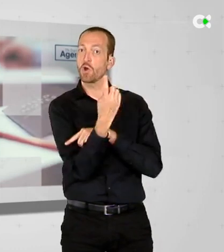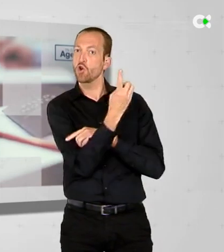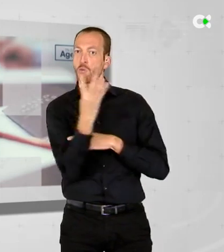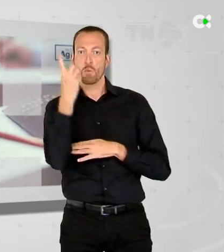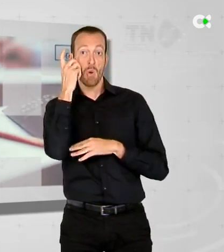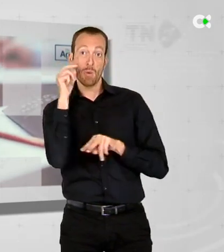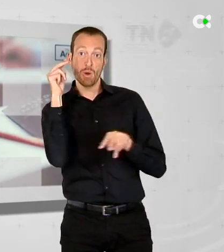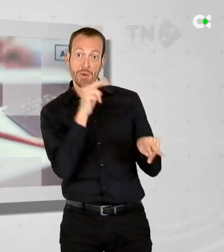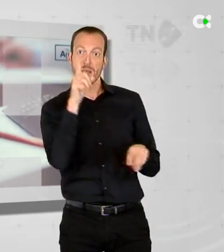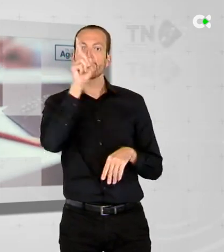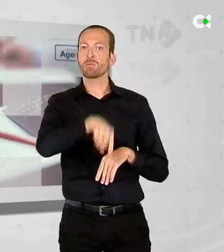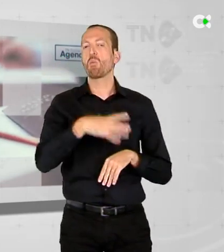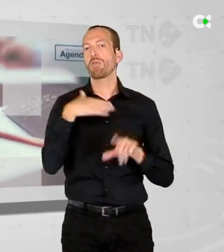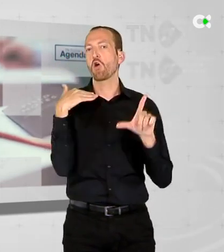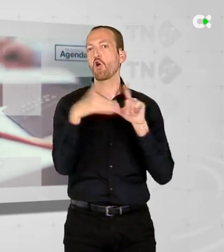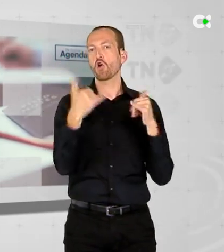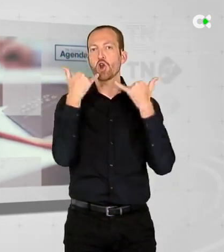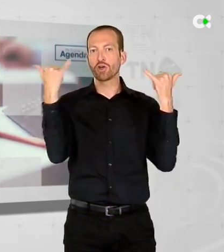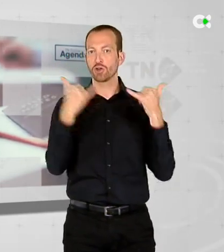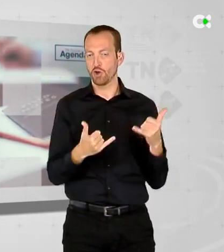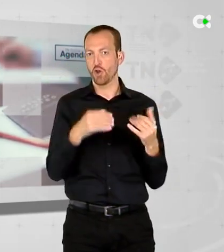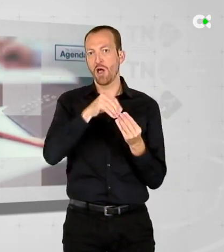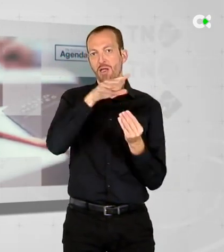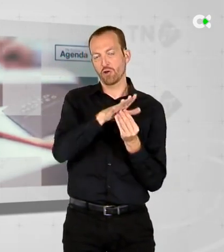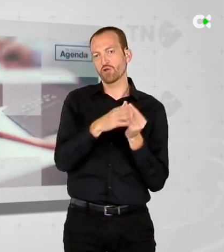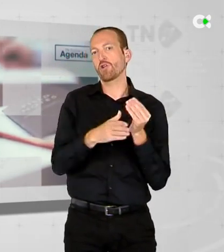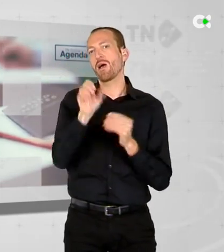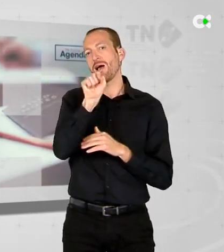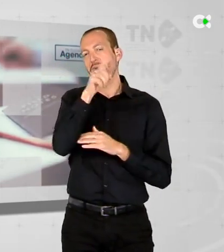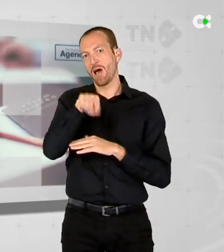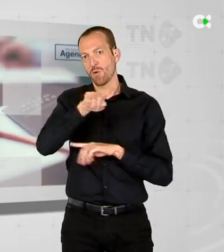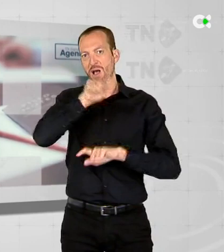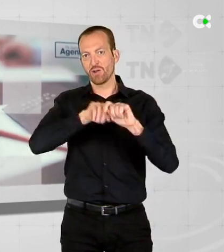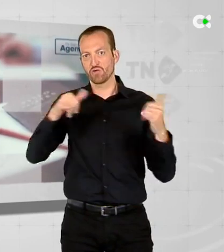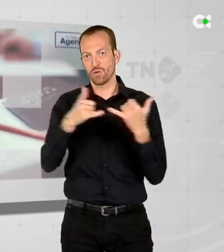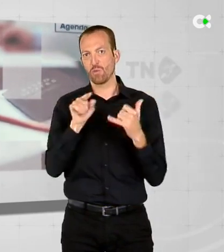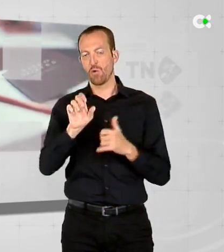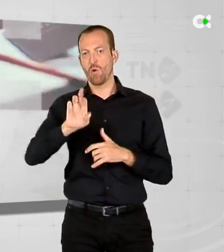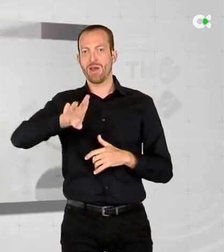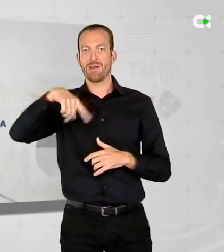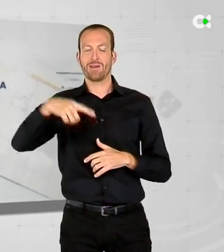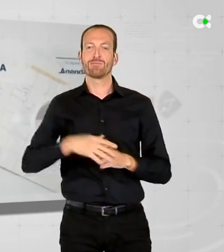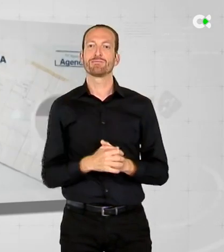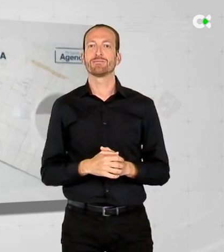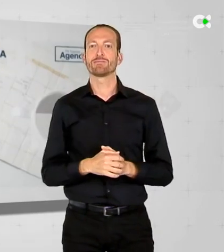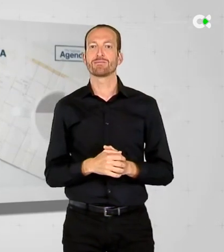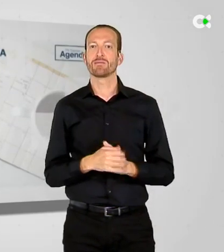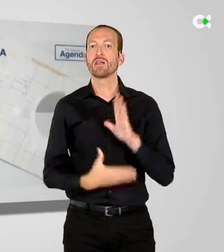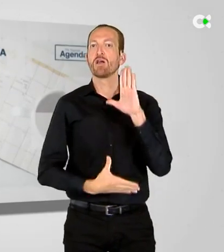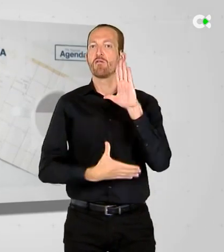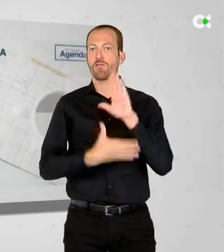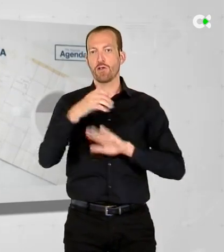en pantalla o un correo electrónico a adecosor arroba asorte.org la federación de